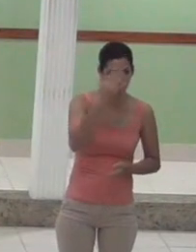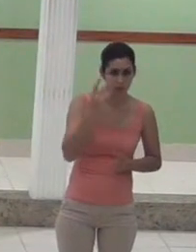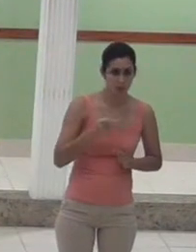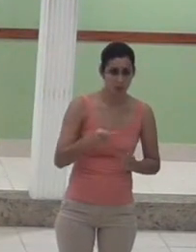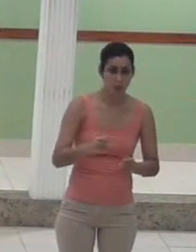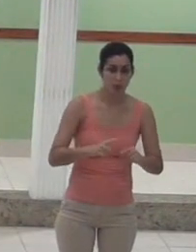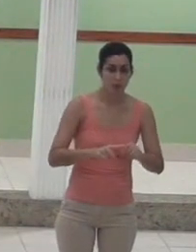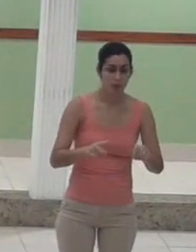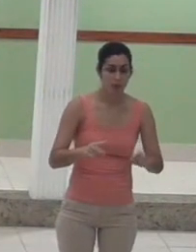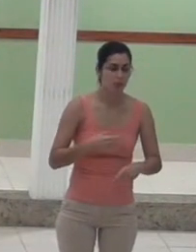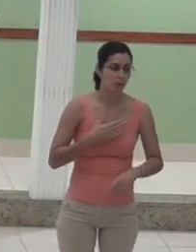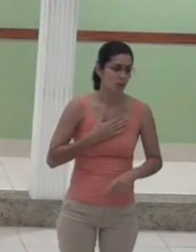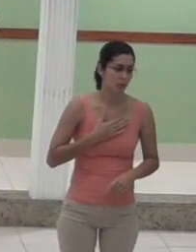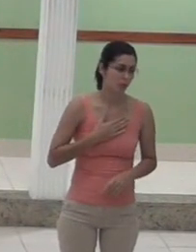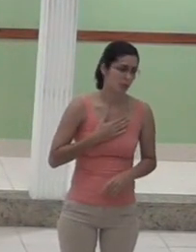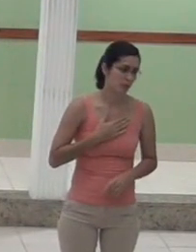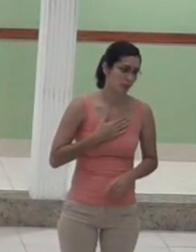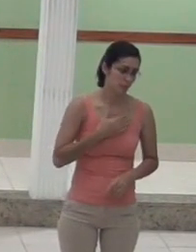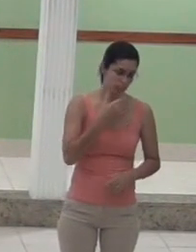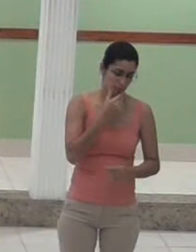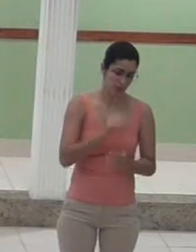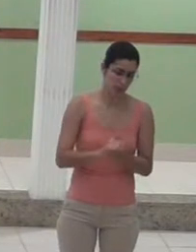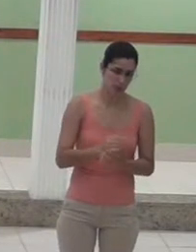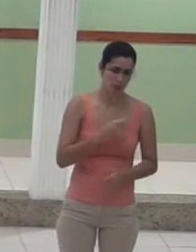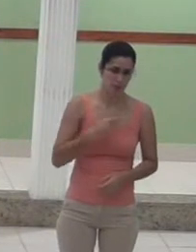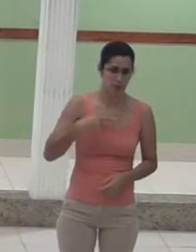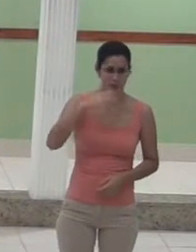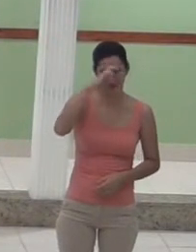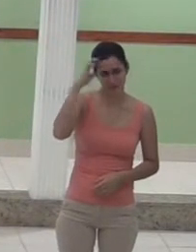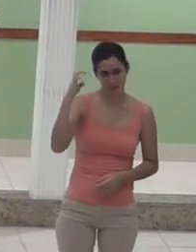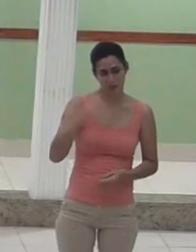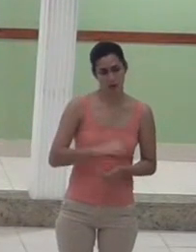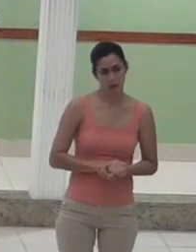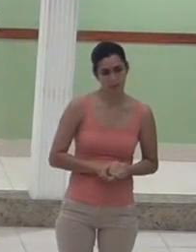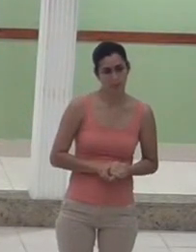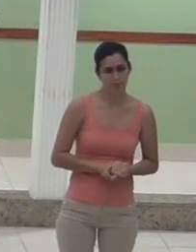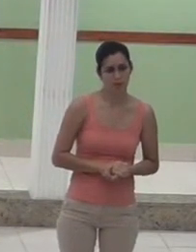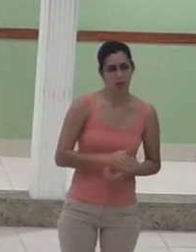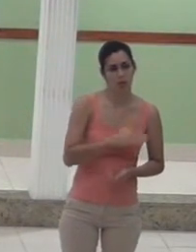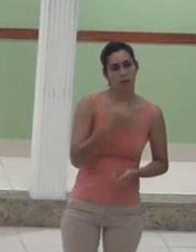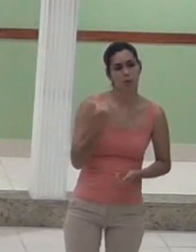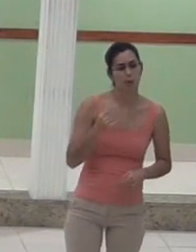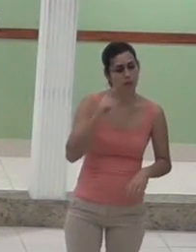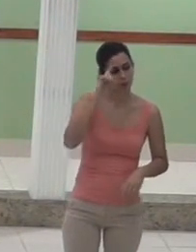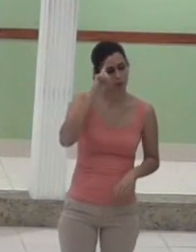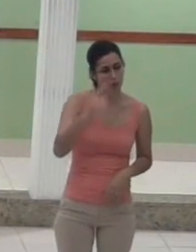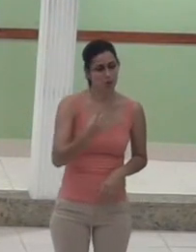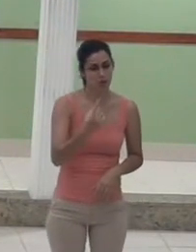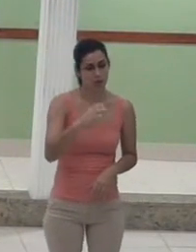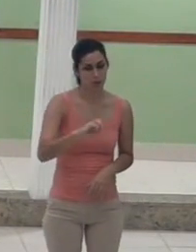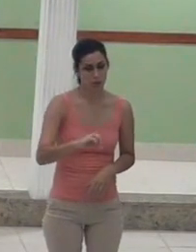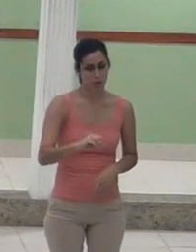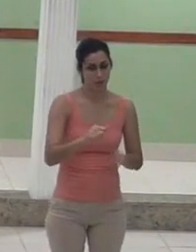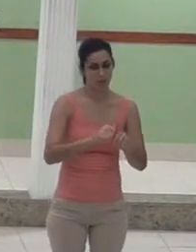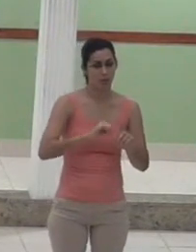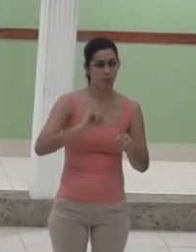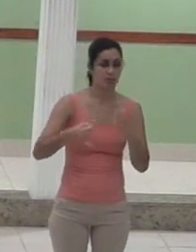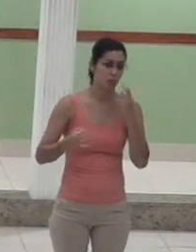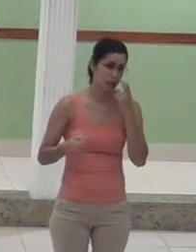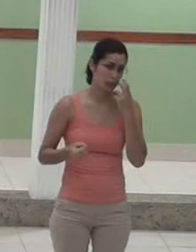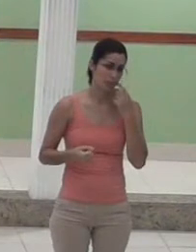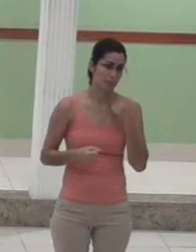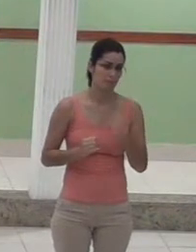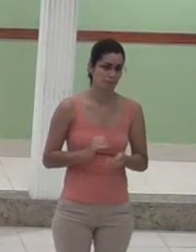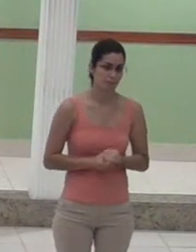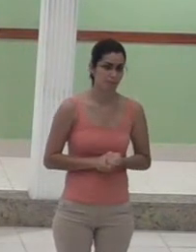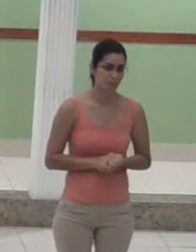mas o meu esposo, o pastor Eduardo, ele nos deixou no último dia 19 de janeiro. Agora, hoje está